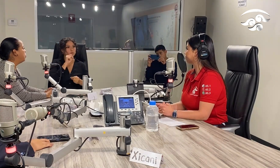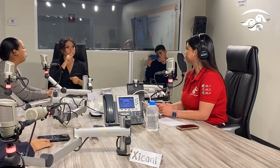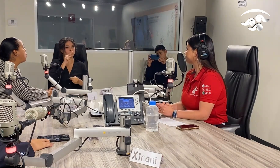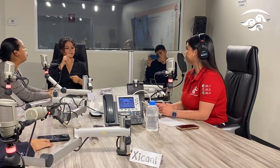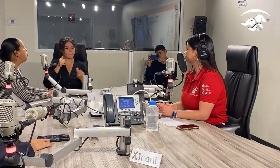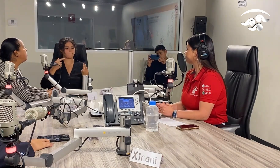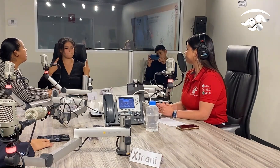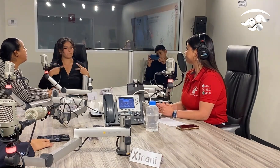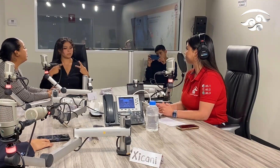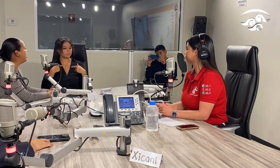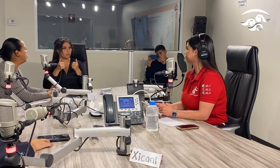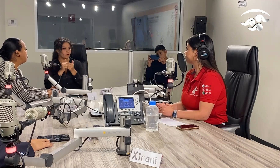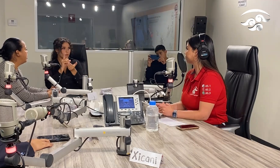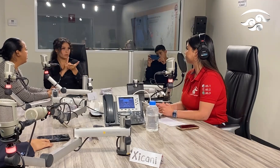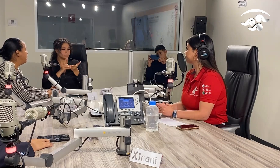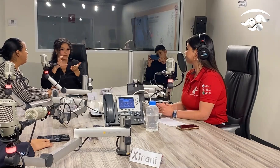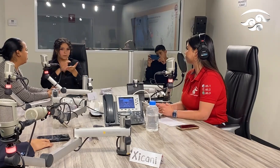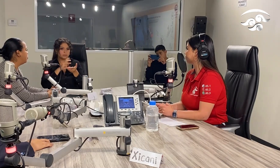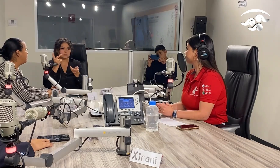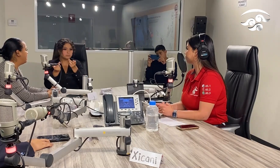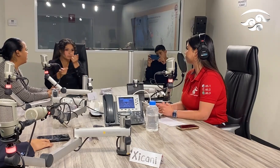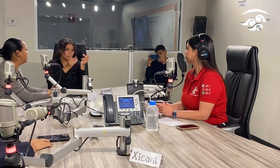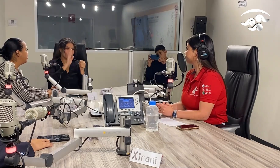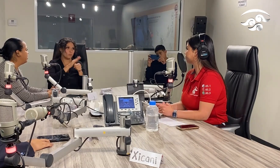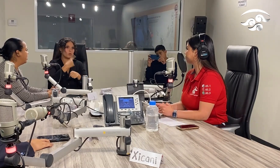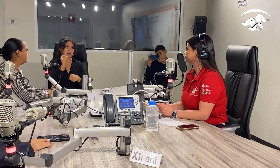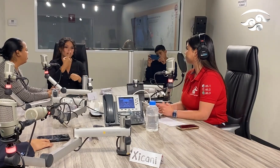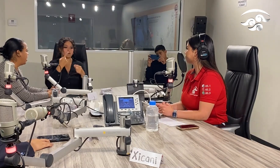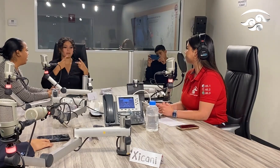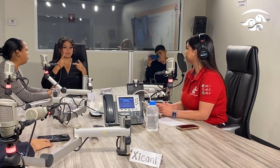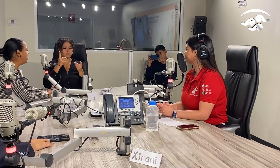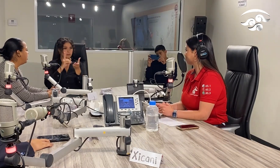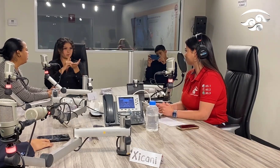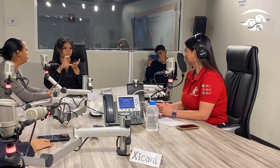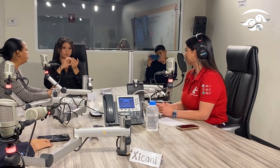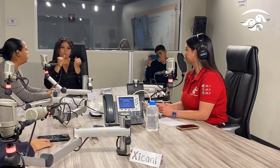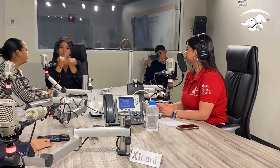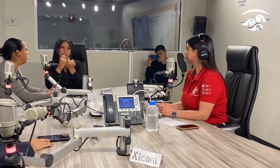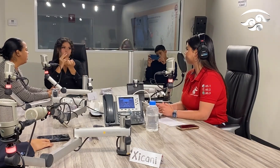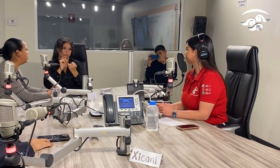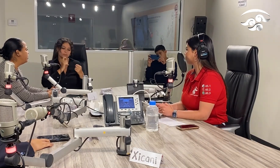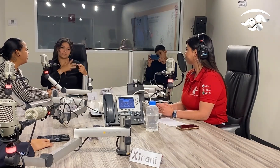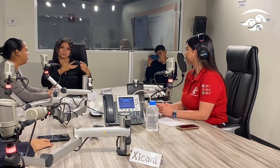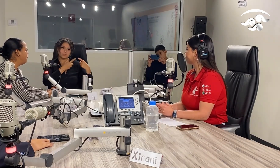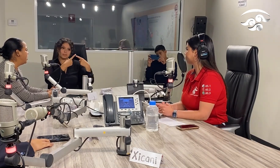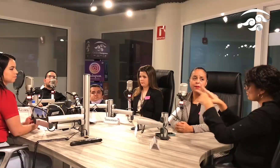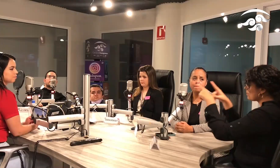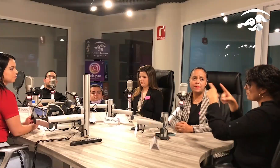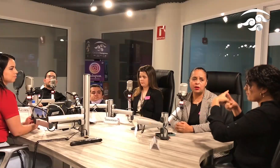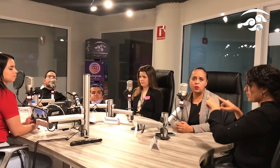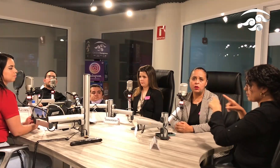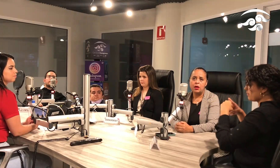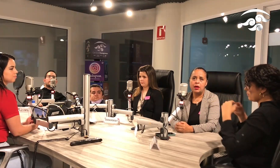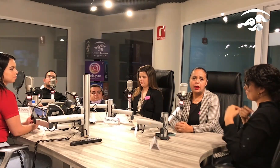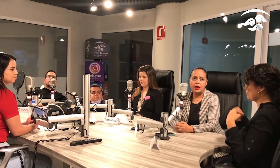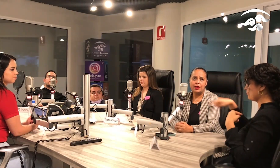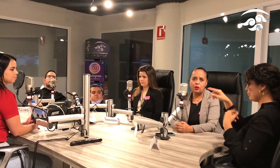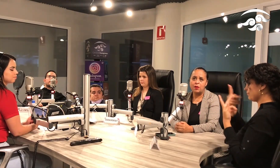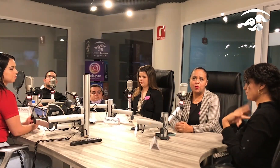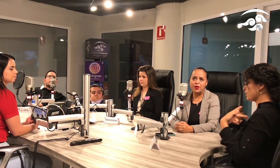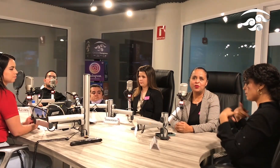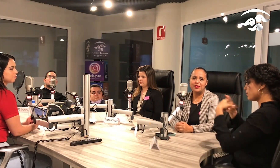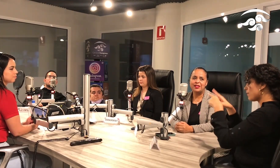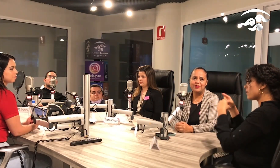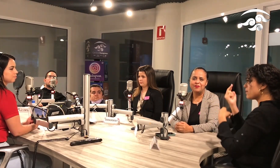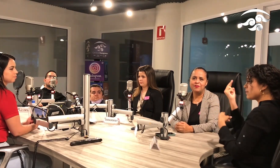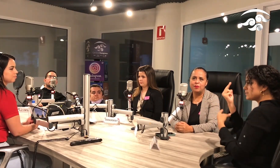diputados o los legisladores que nos representan, o sea, ellos tienen otros intereses seguramente, pero creo que